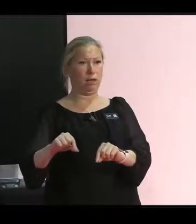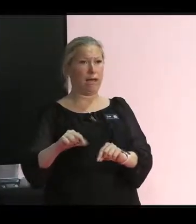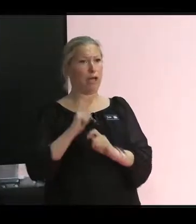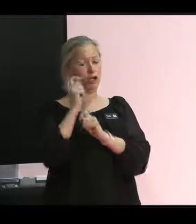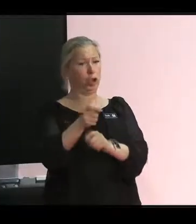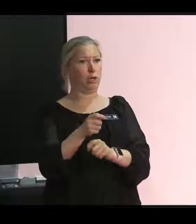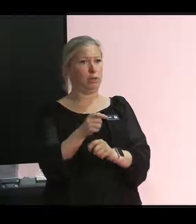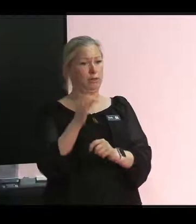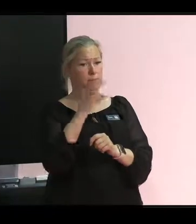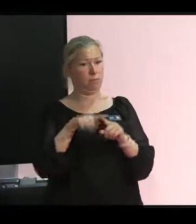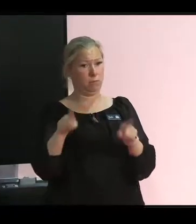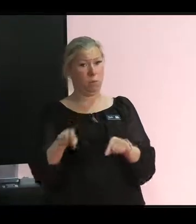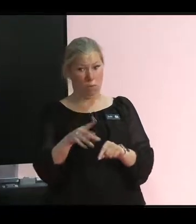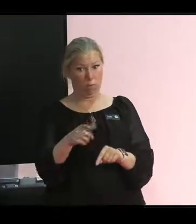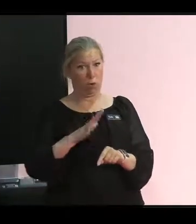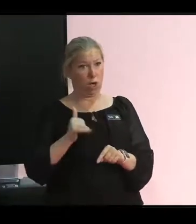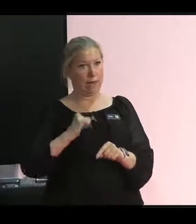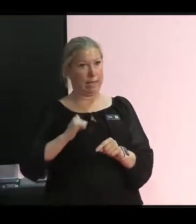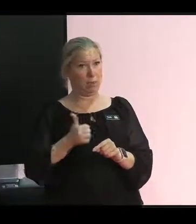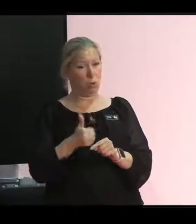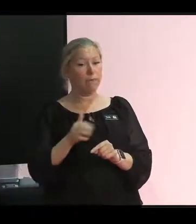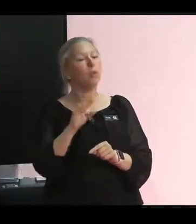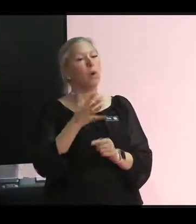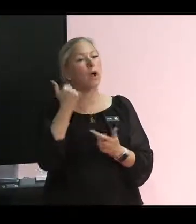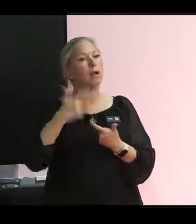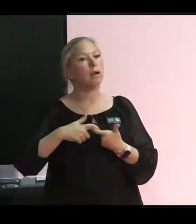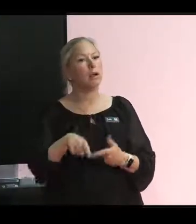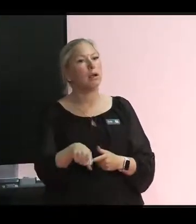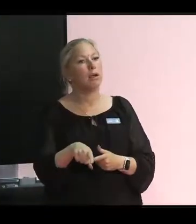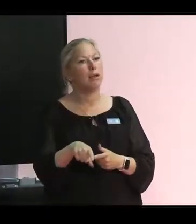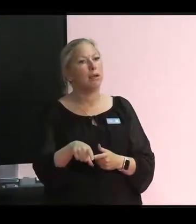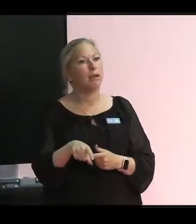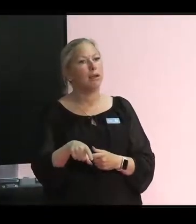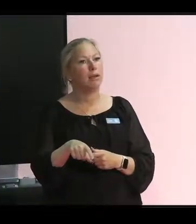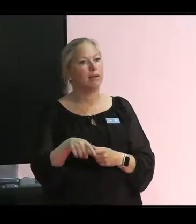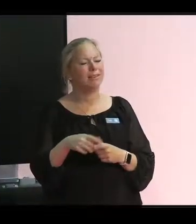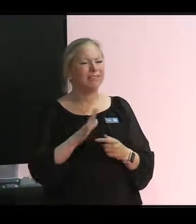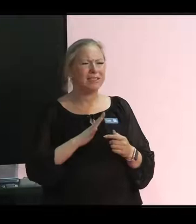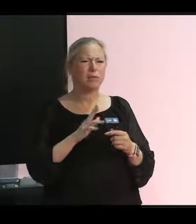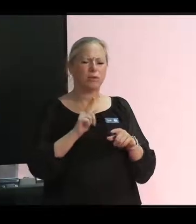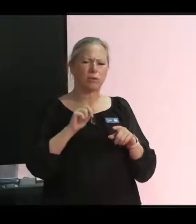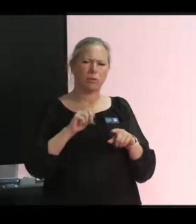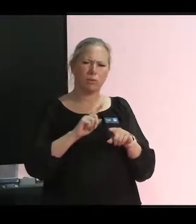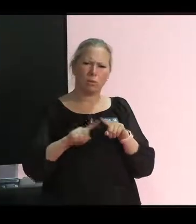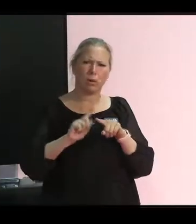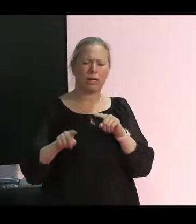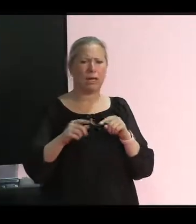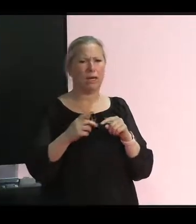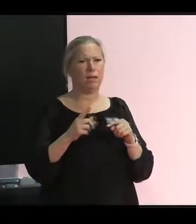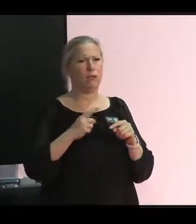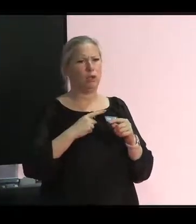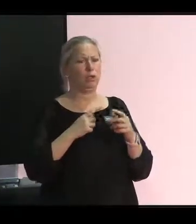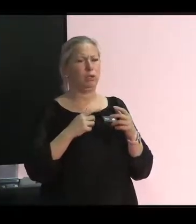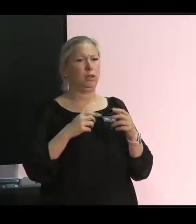anmälningsformuläret där det står har du tillgänglighetsbehov, vad behöver du, kan ju göra ganska mycket, både utifrån att personen